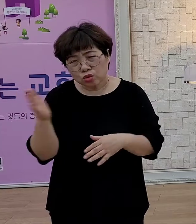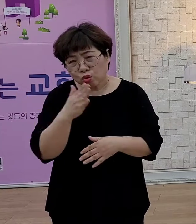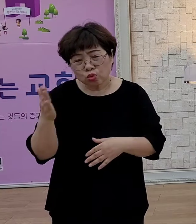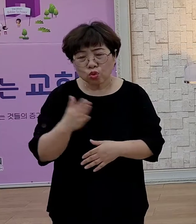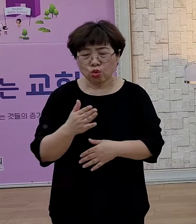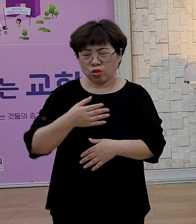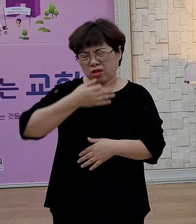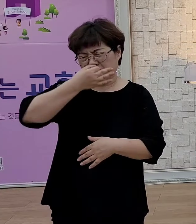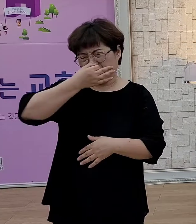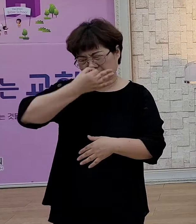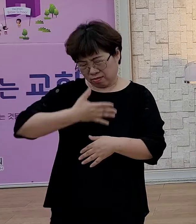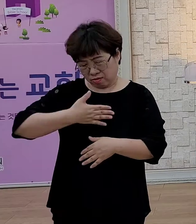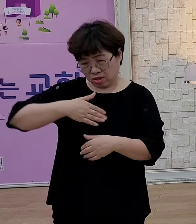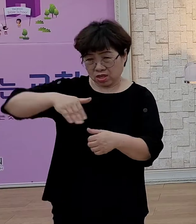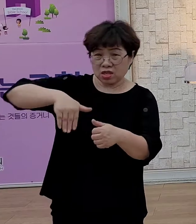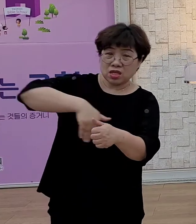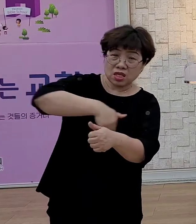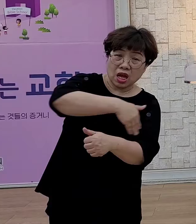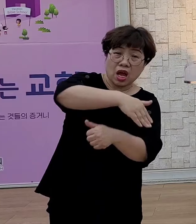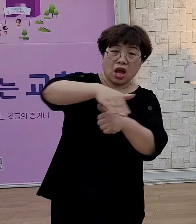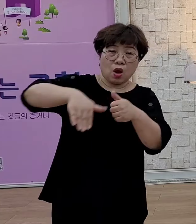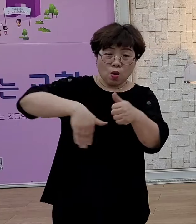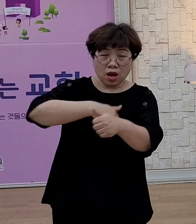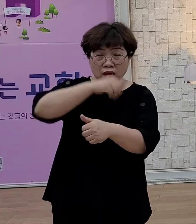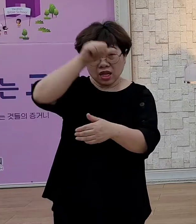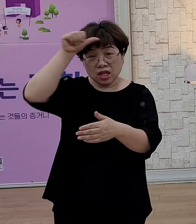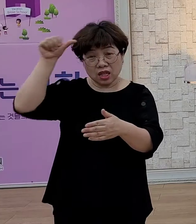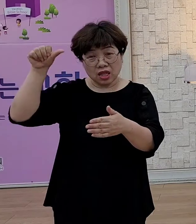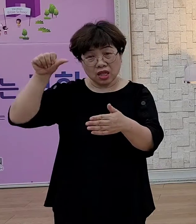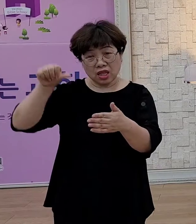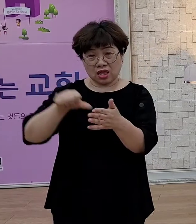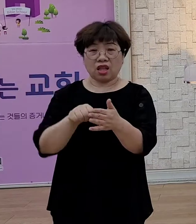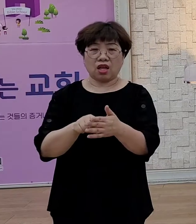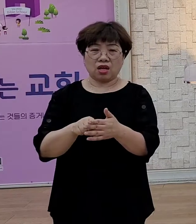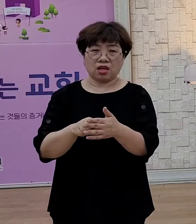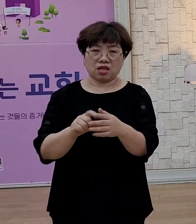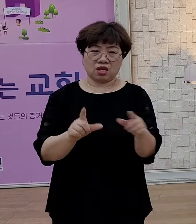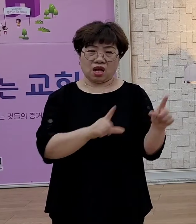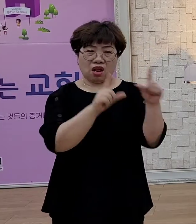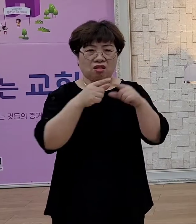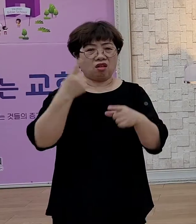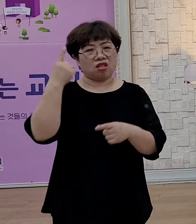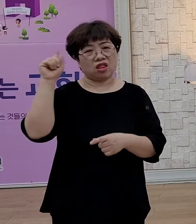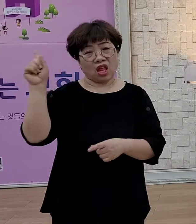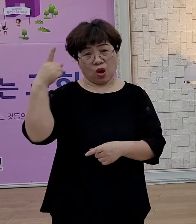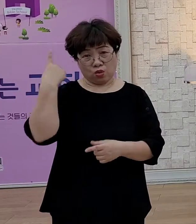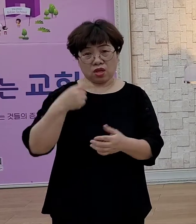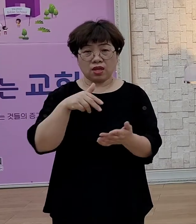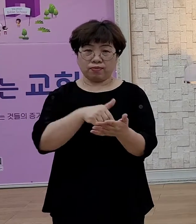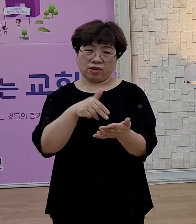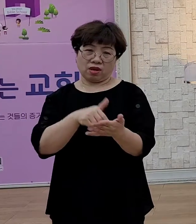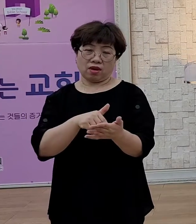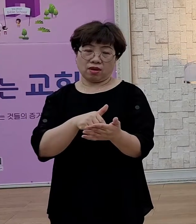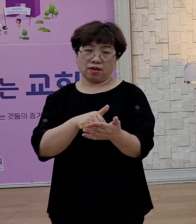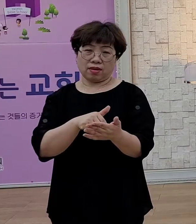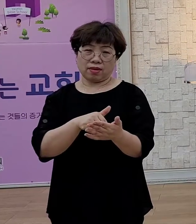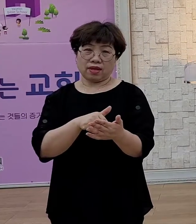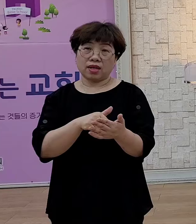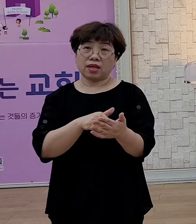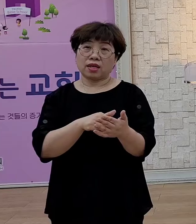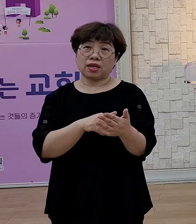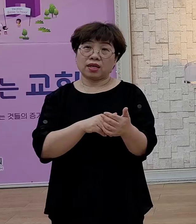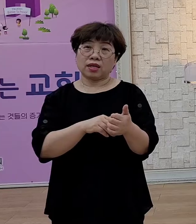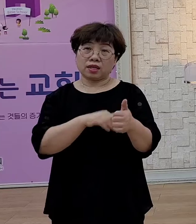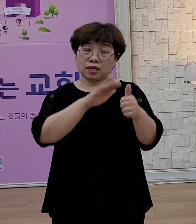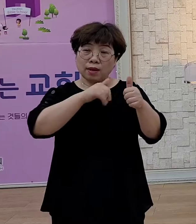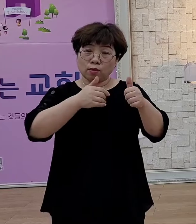처참하고 비참한 이 다윗의 인생이었다는 것이 사무엘상에 보면 그 30장 앞뒤로 쭉 이렇게 잘